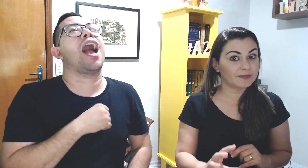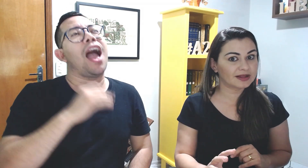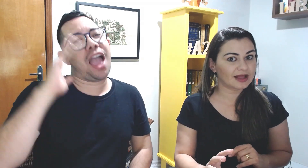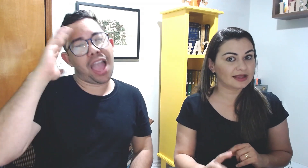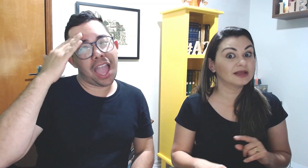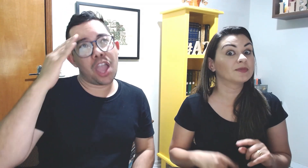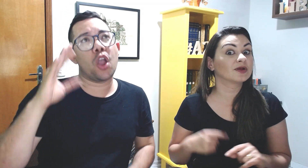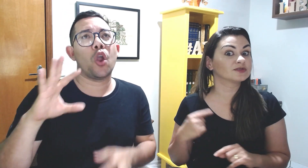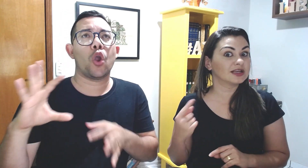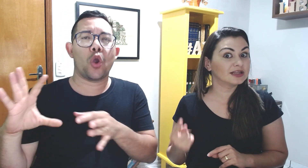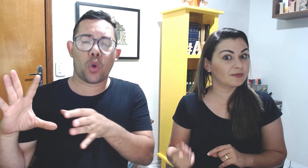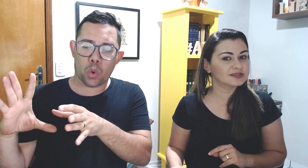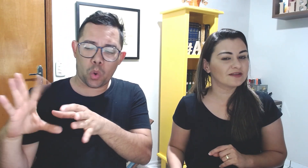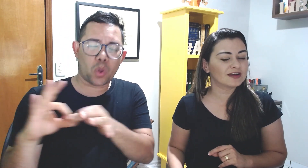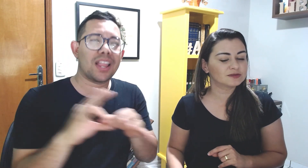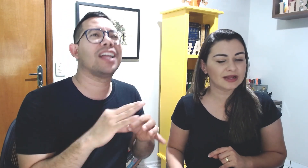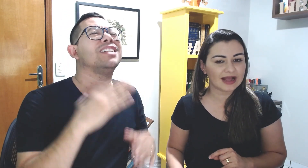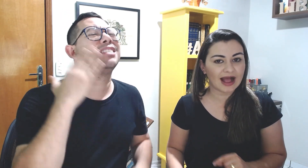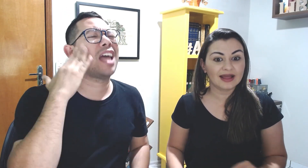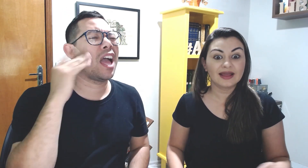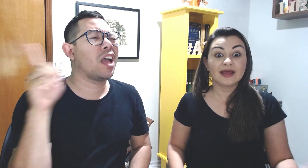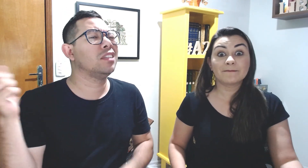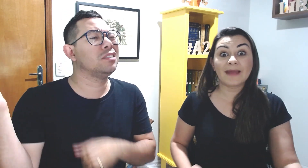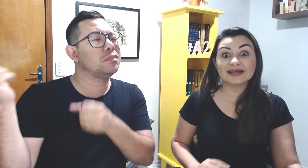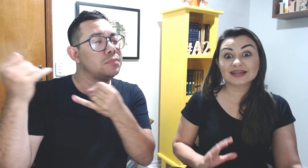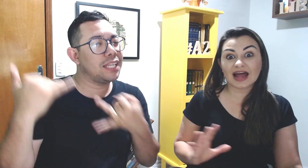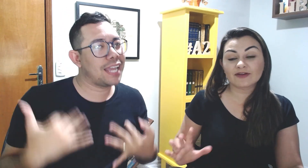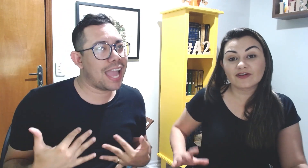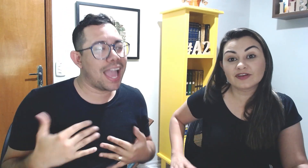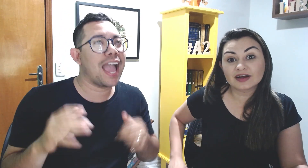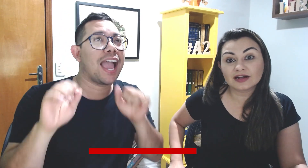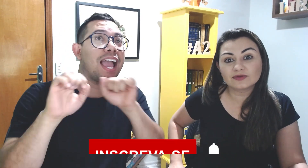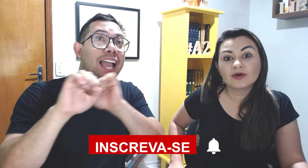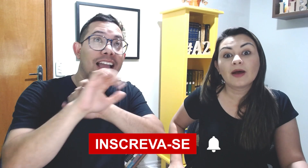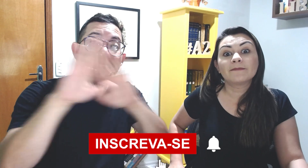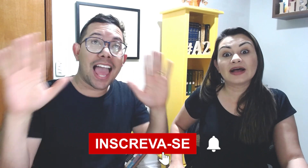vou interpretar aqui, porque eu sei que depois ele vai explicar. Mais claro